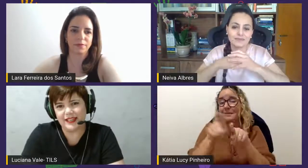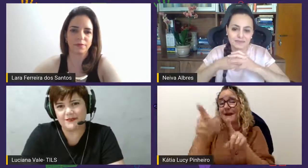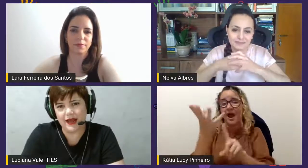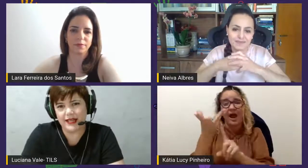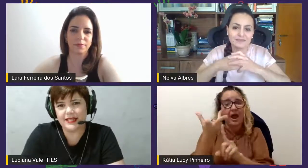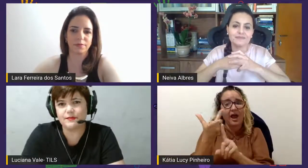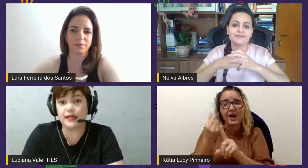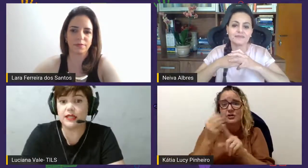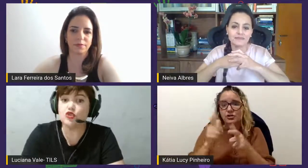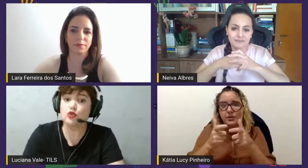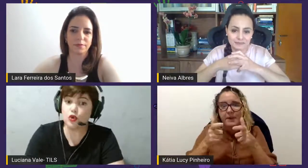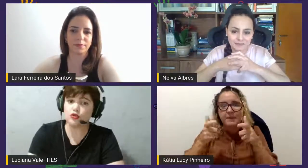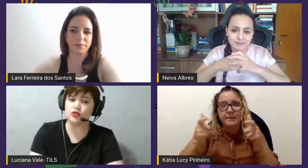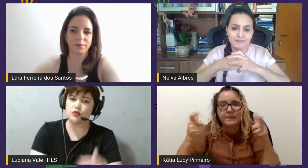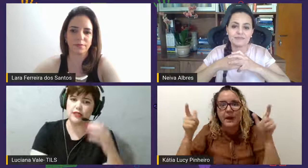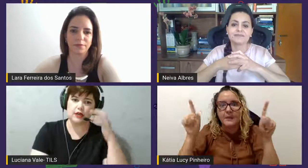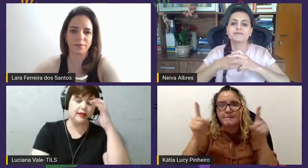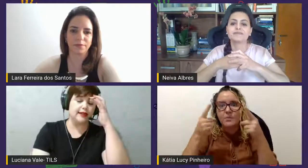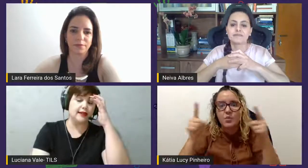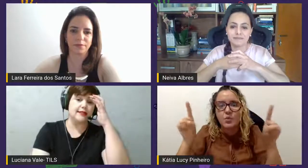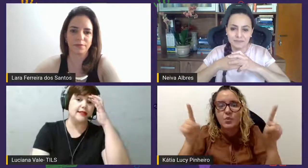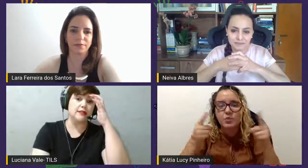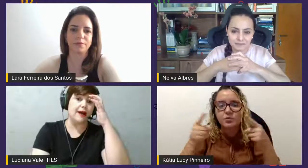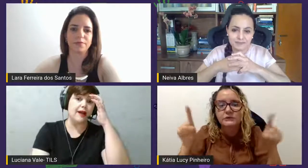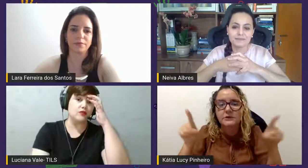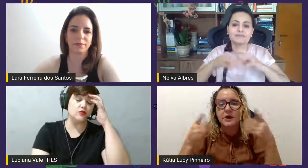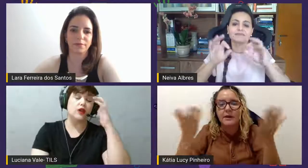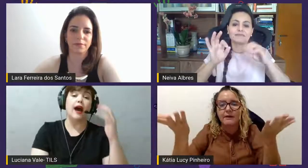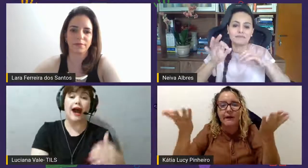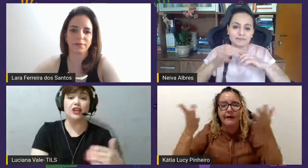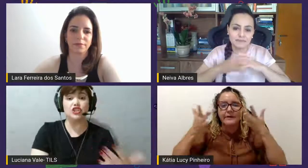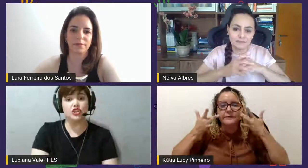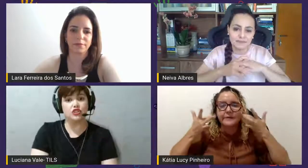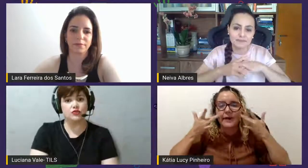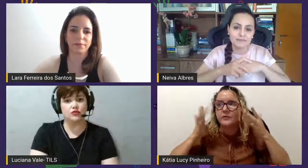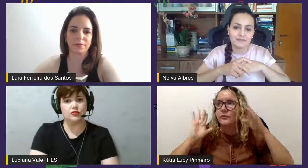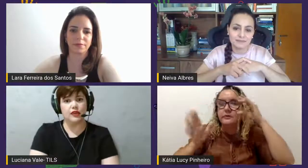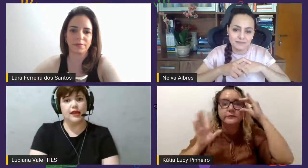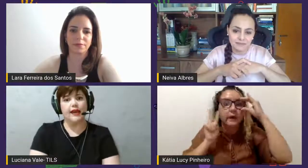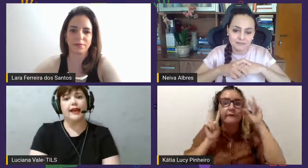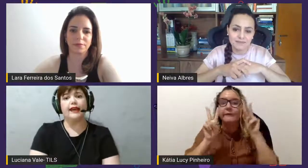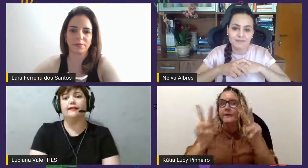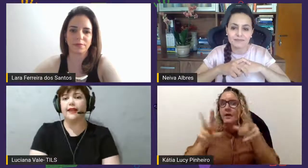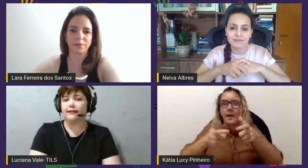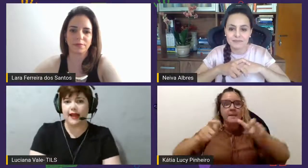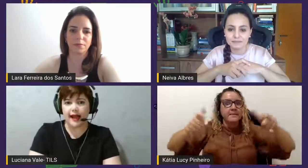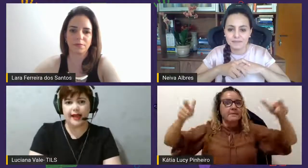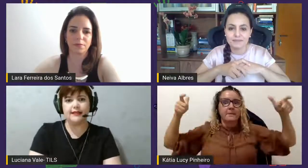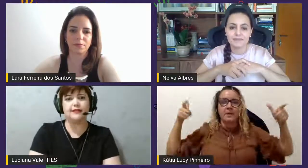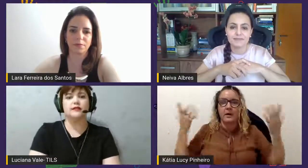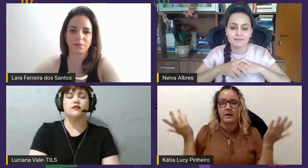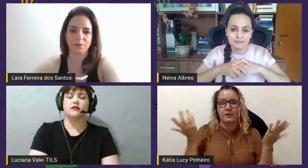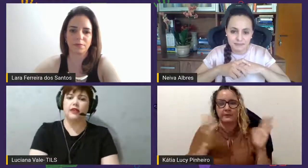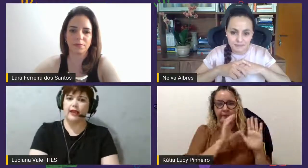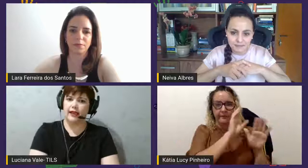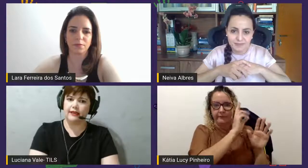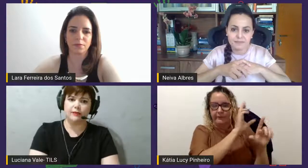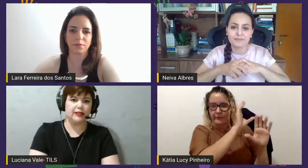cada vez mais, para que surdos consigam entrar nesses espaços artísticos,